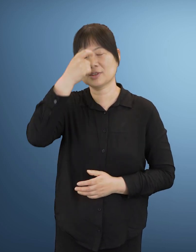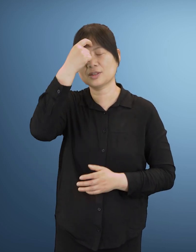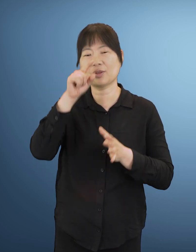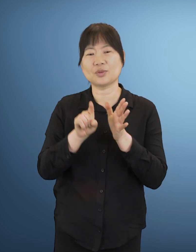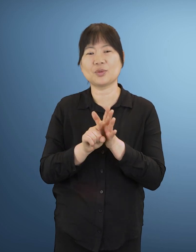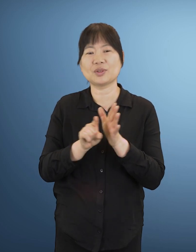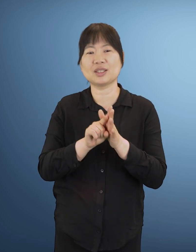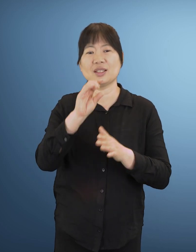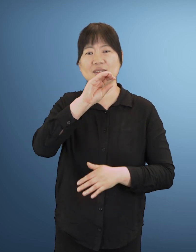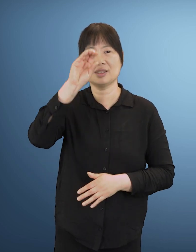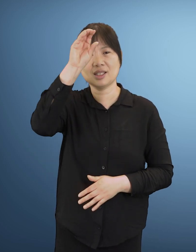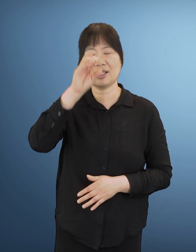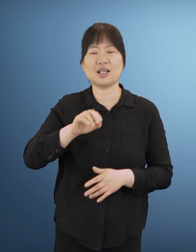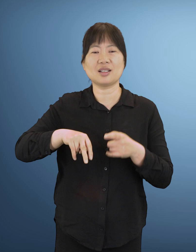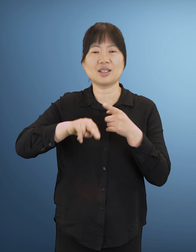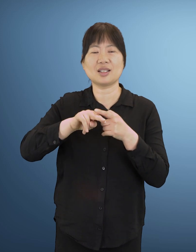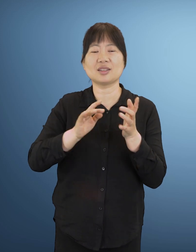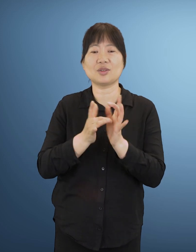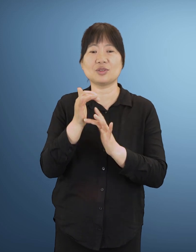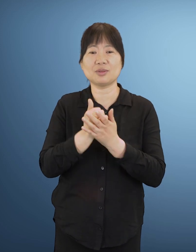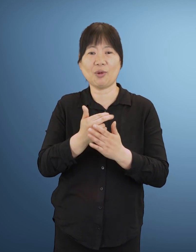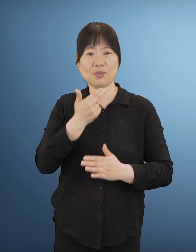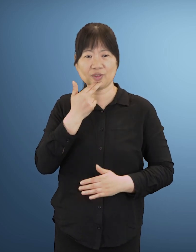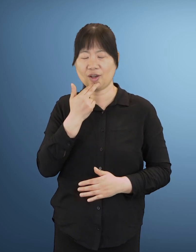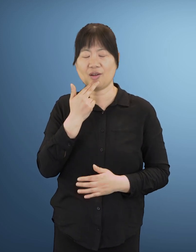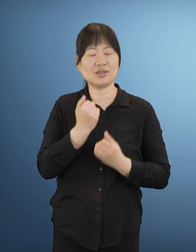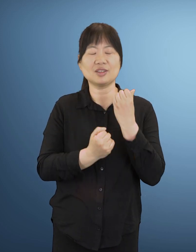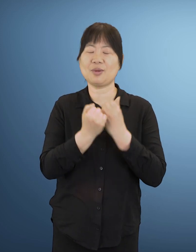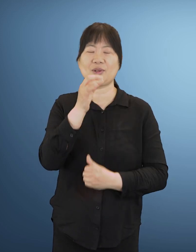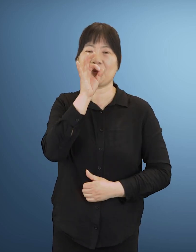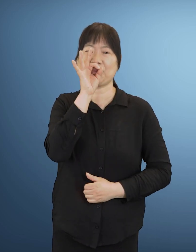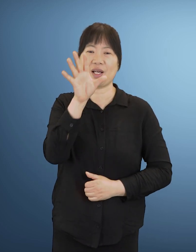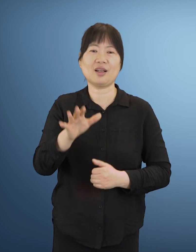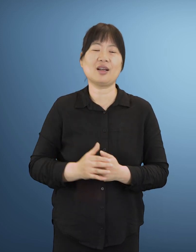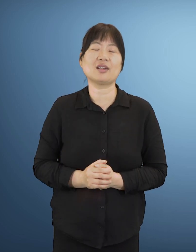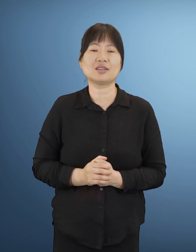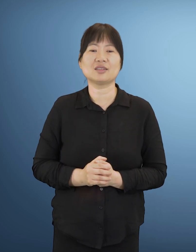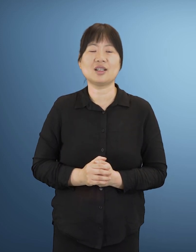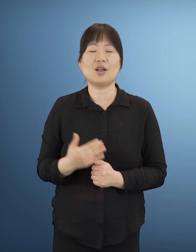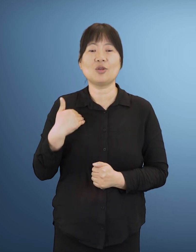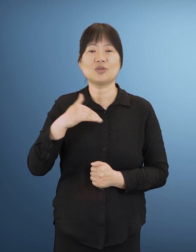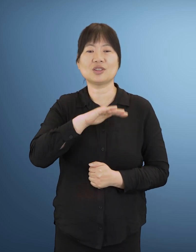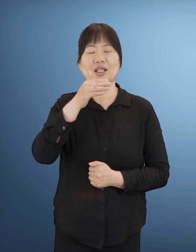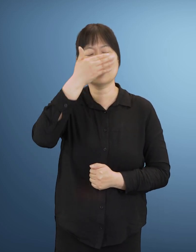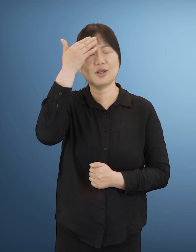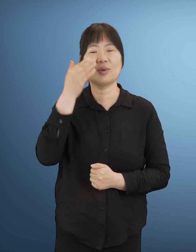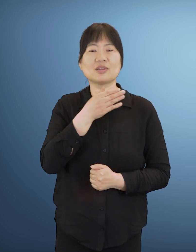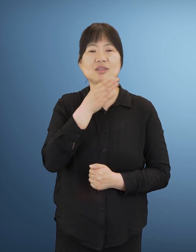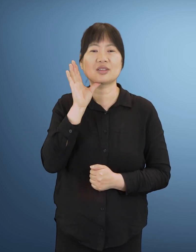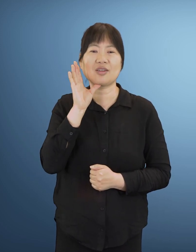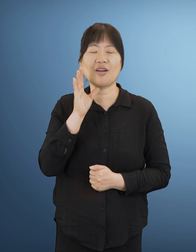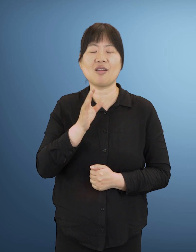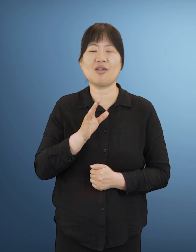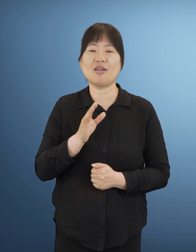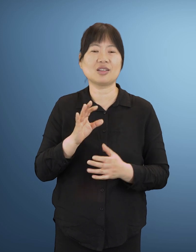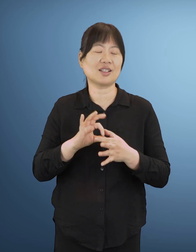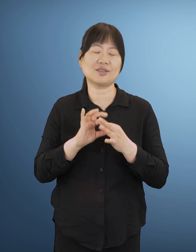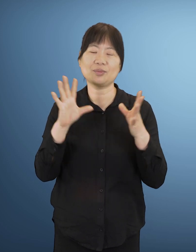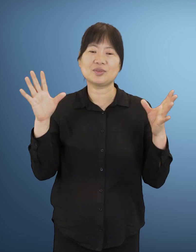기독교는 십자가 없이는 설명이 될 수가 없어요. 우리가 젊든 늙든